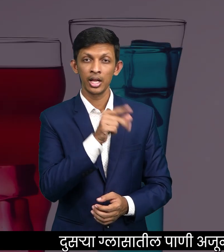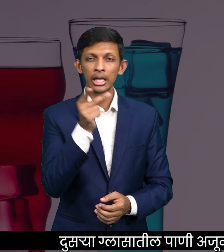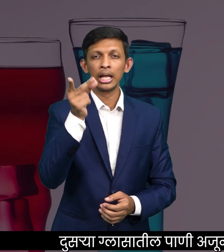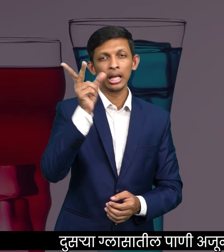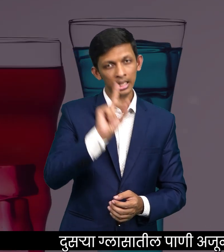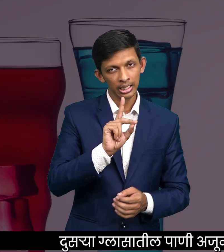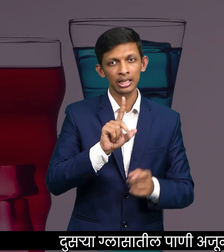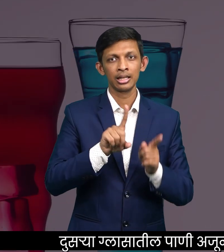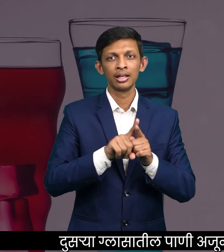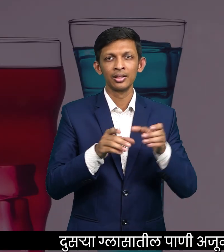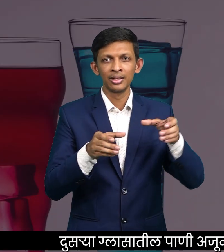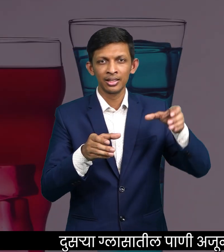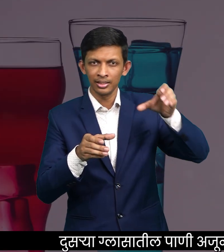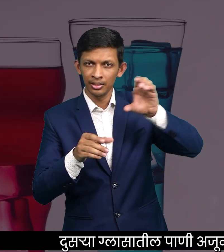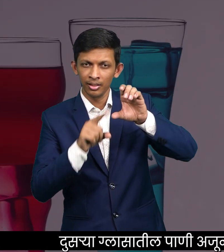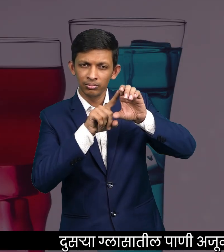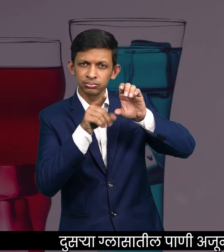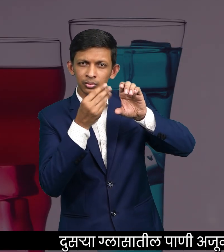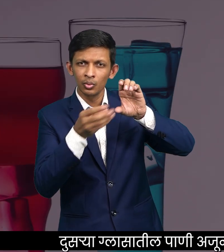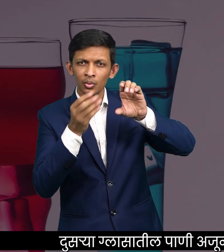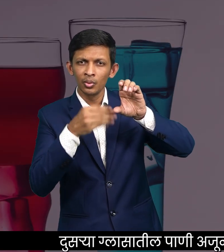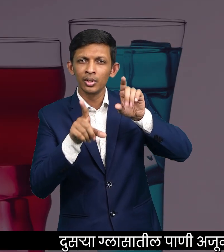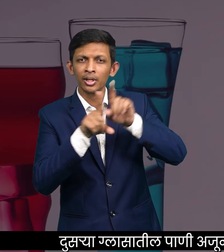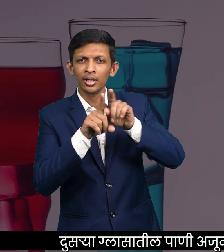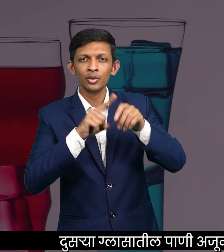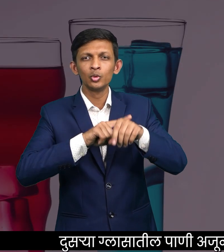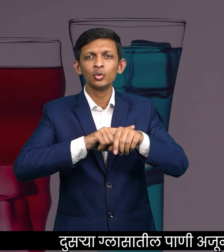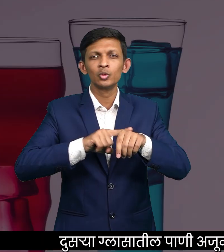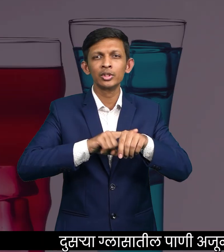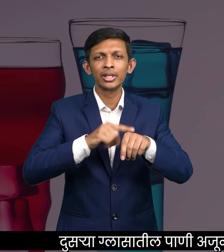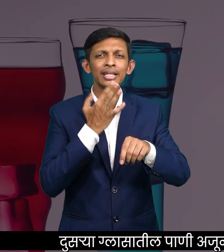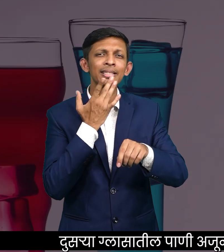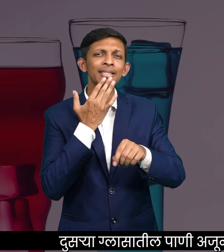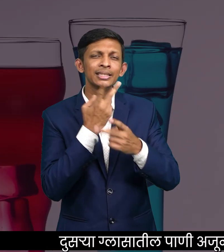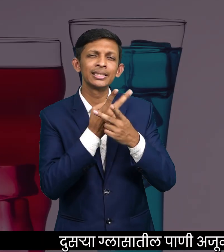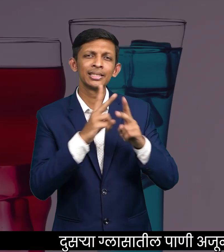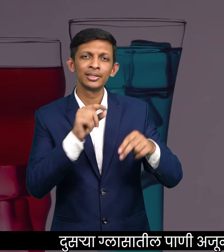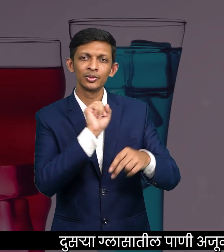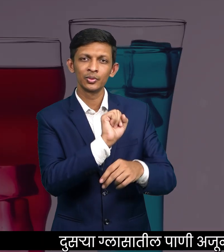दुसऱ्या ग्लासमधील पाणी अजूनही गढूळ किंवा तपकिरी रंगाचे आहे.